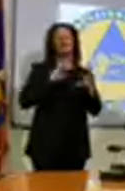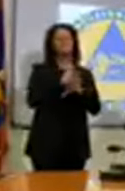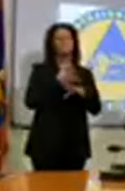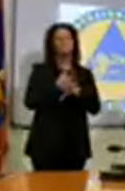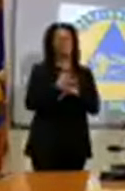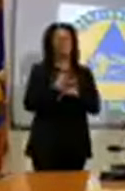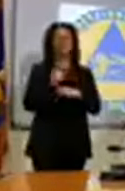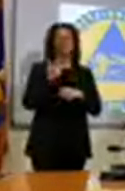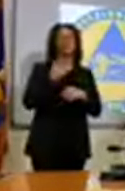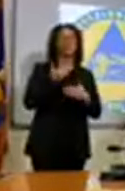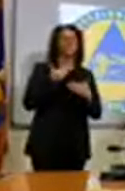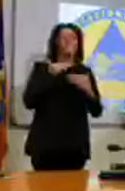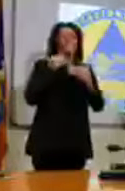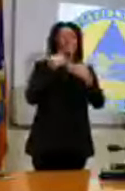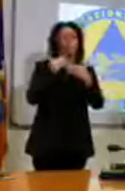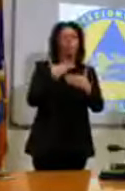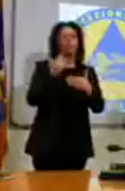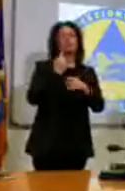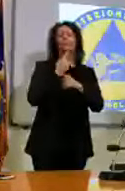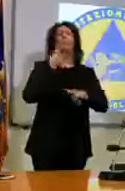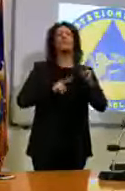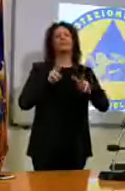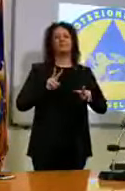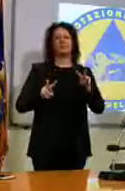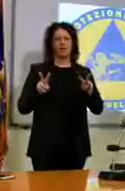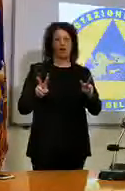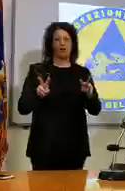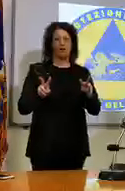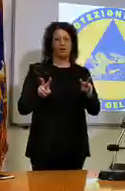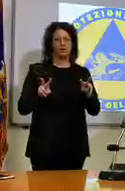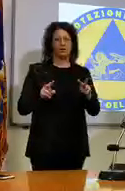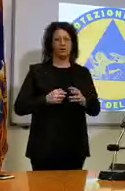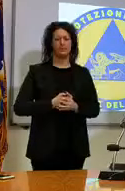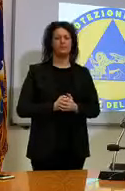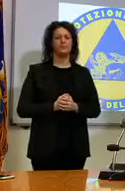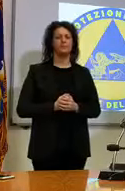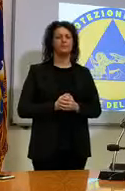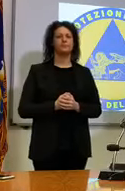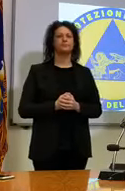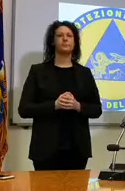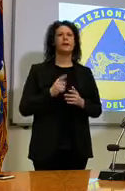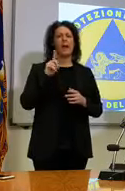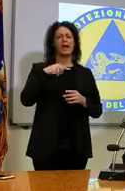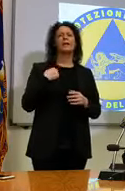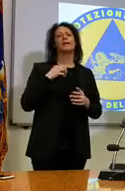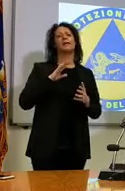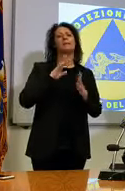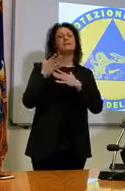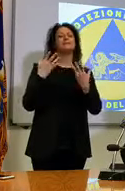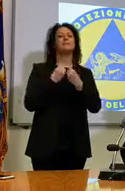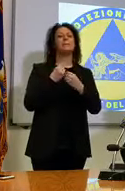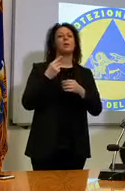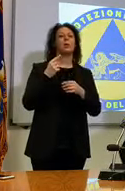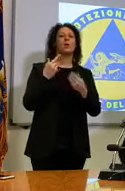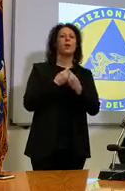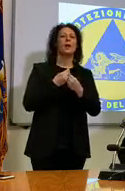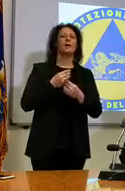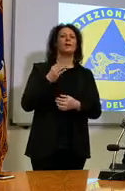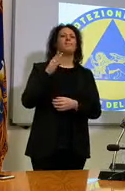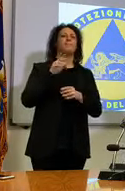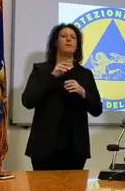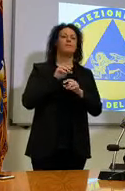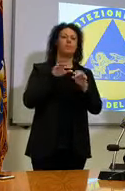una proroga, stiamo verificando quello. Ve lo dico anche assieme al collega, agli altri colleghi, a Bonaccini, a Fontana, a Federica, tutti